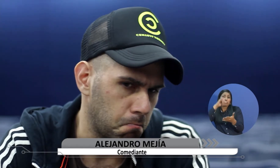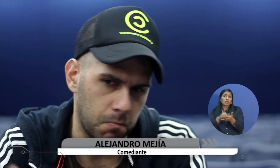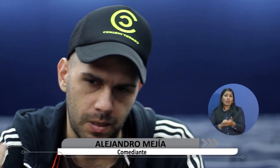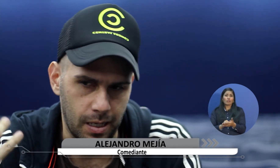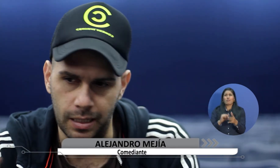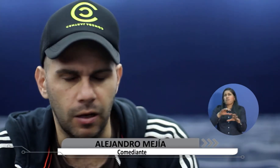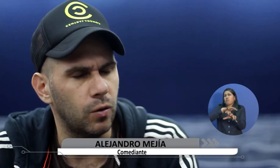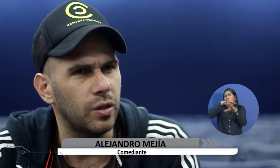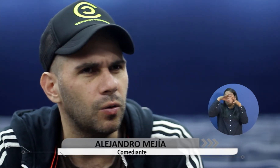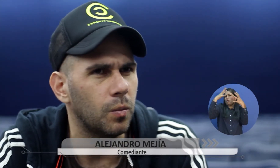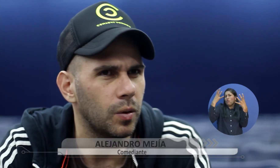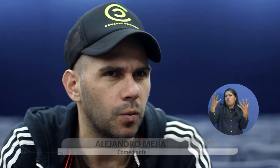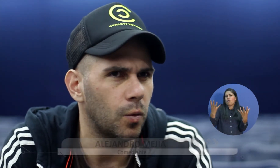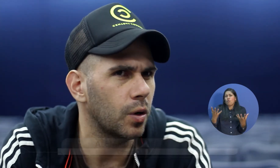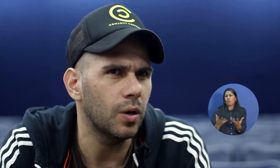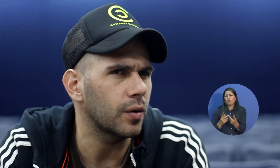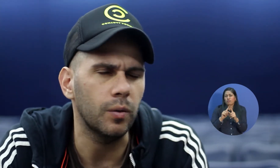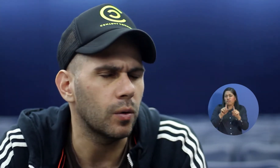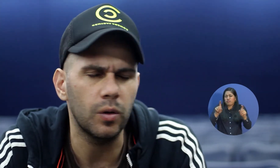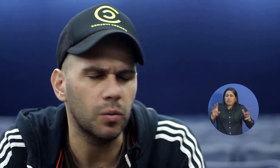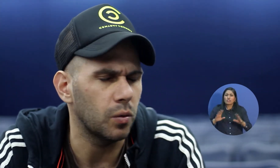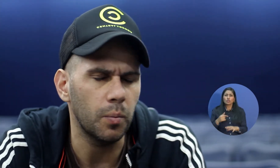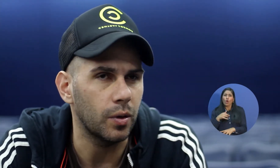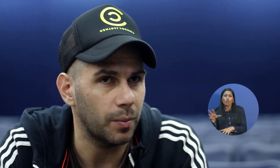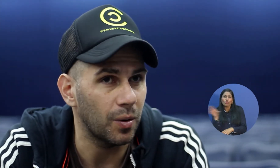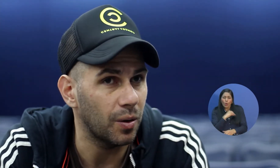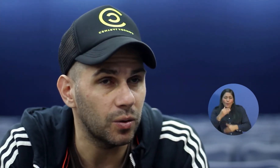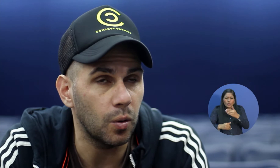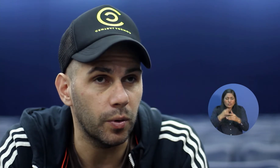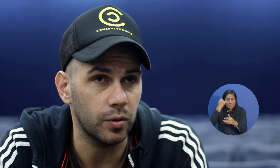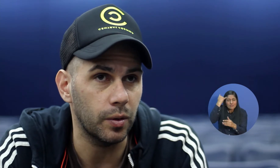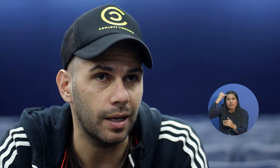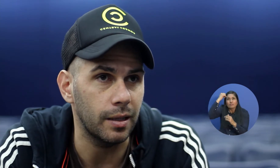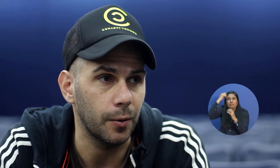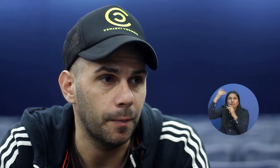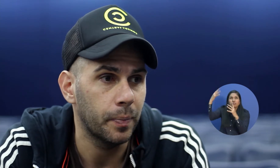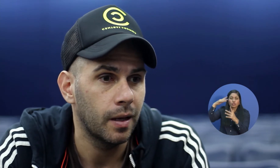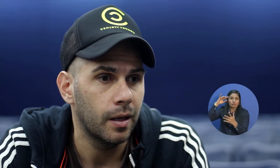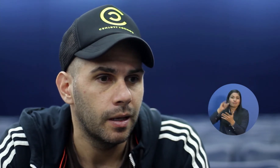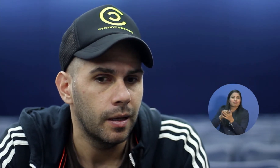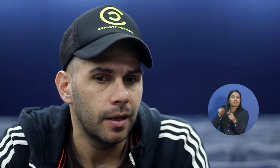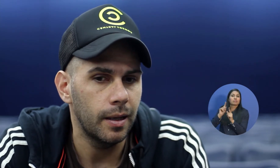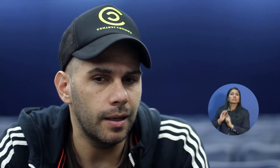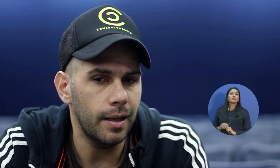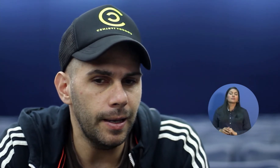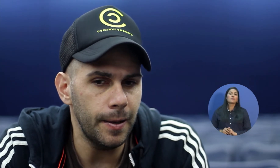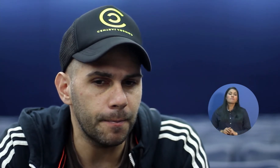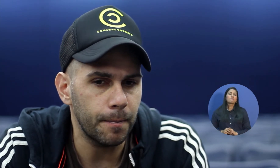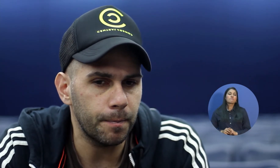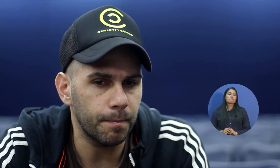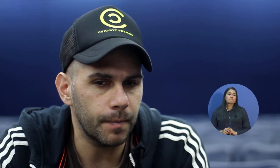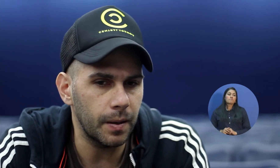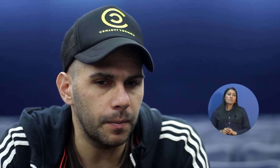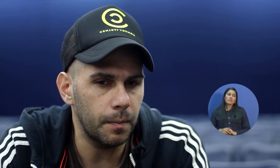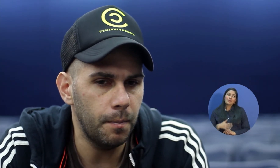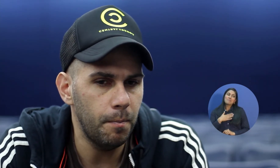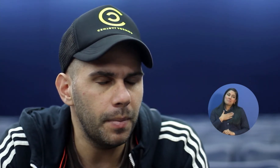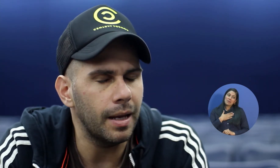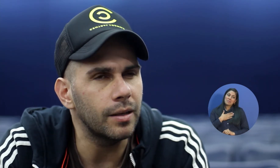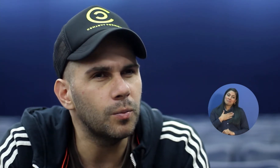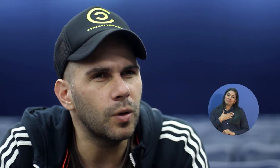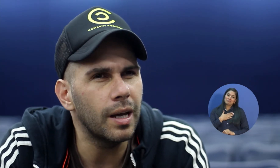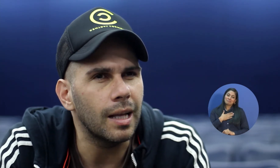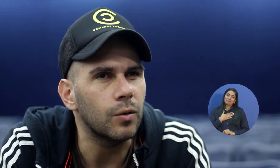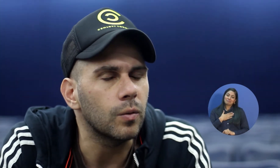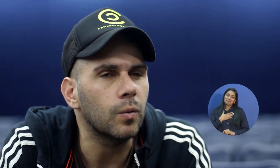desde las que incluyen el humor y las que no incluyen, no me importa, pero creo en todo proceso creativo. Y